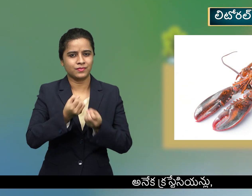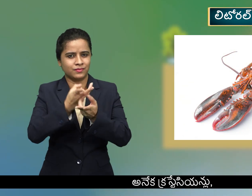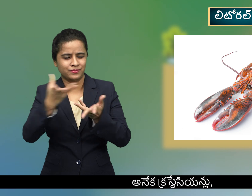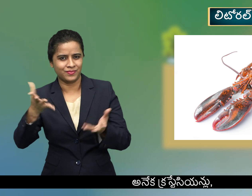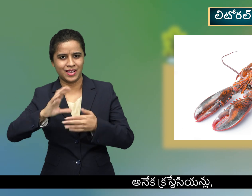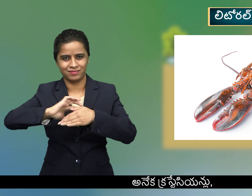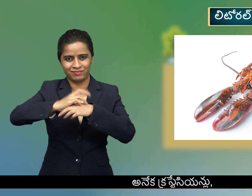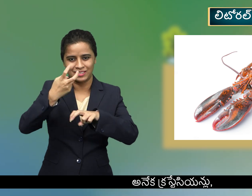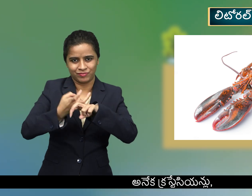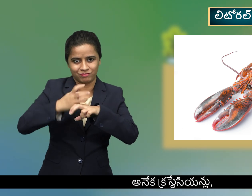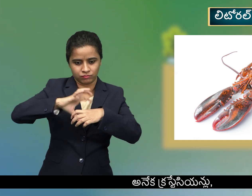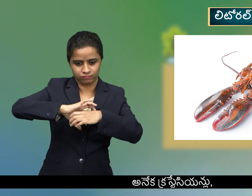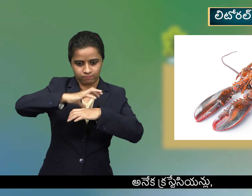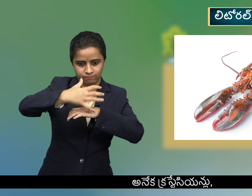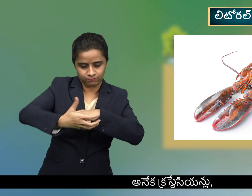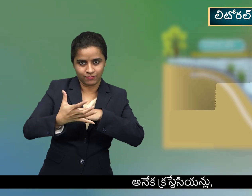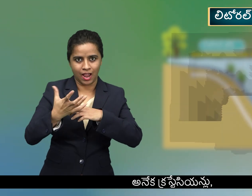అనేక క్రస్టేసియన్లు,